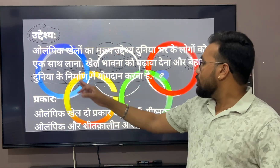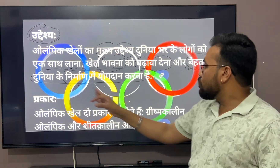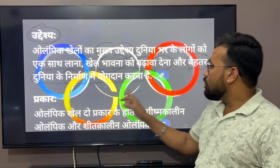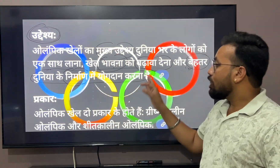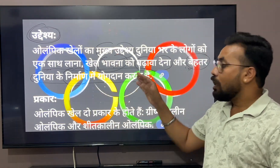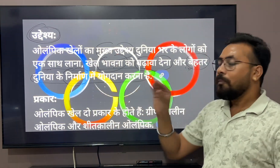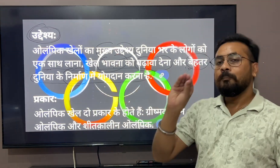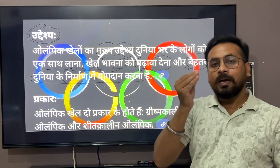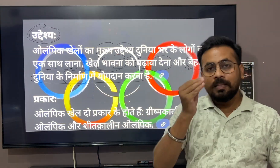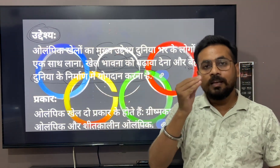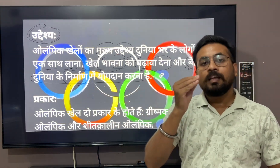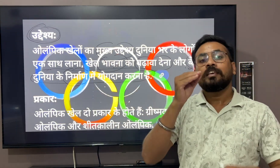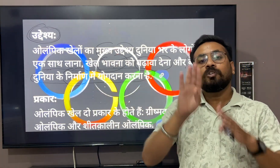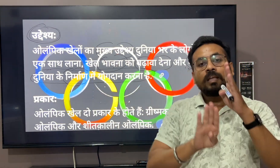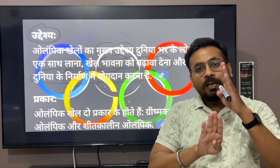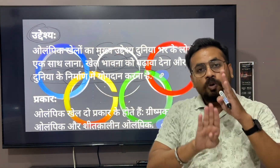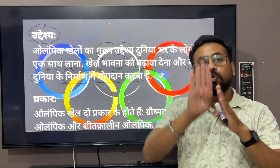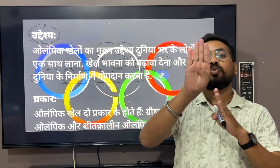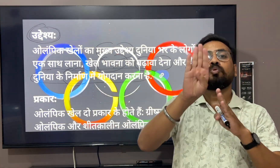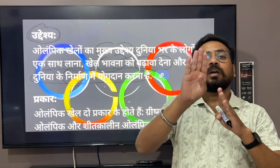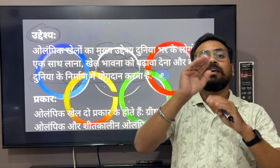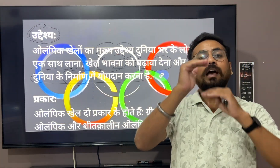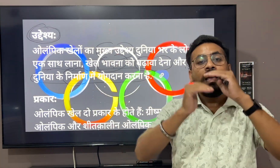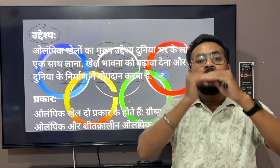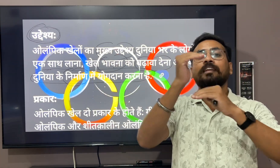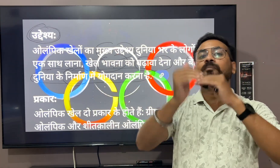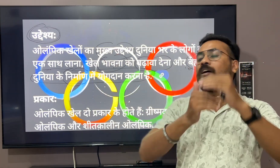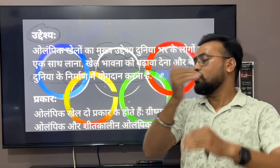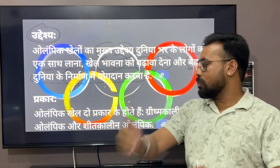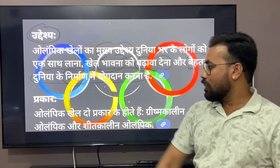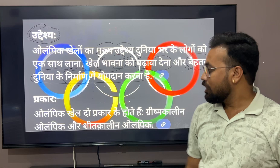दुनिया का बेहतर क्या होता है, ग्रोथ होता है या निर्माण होता है, ठीक